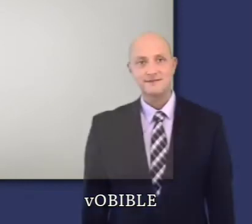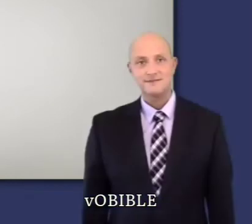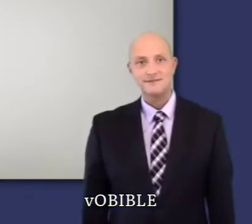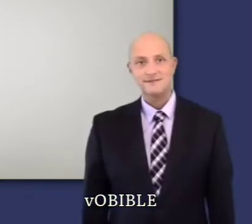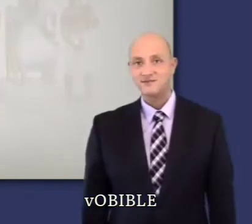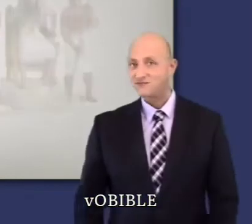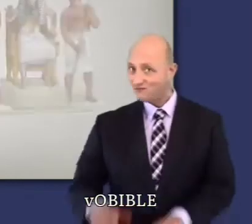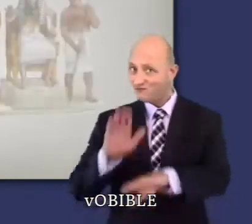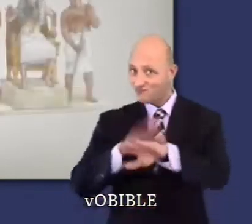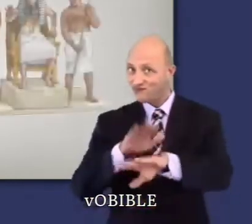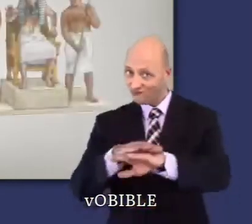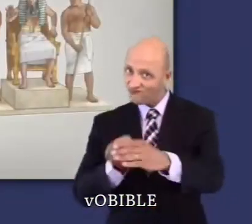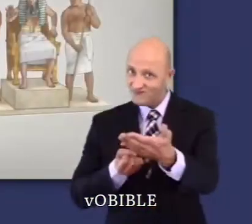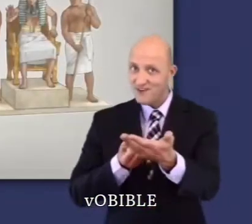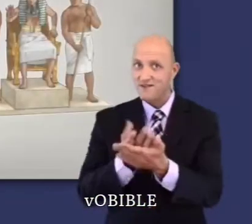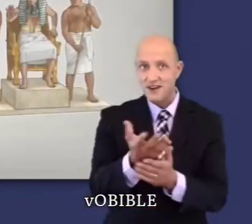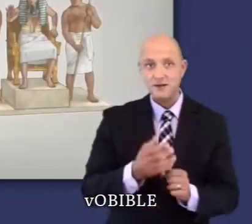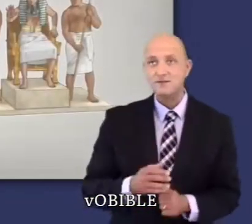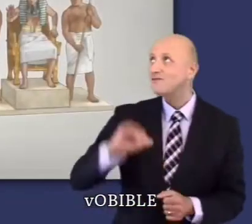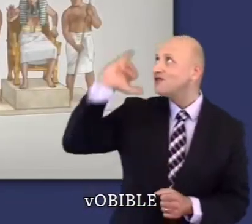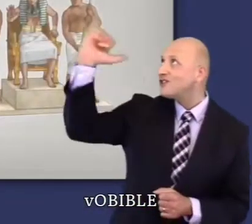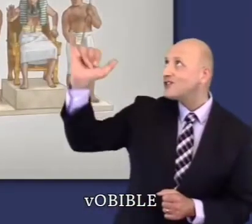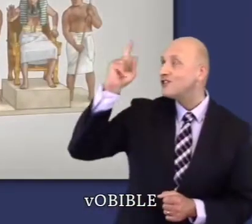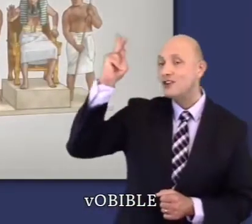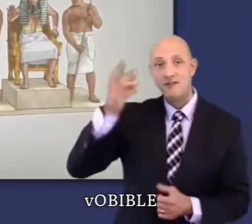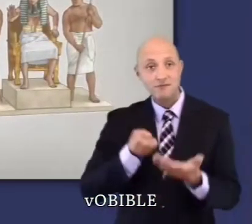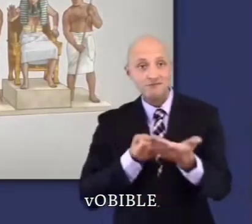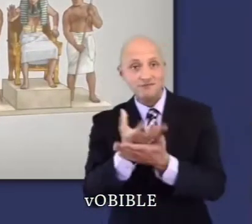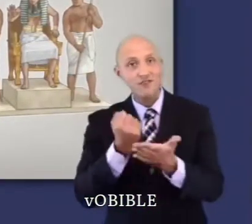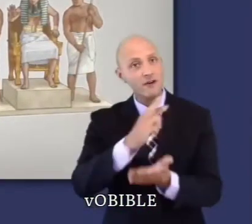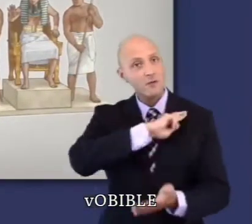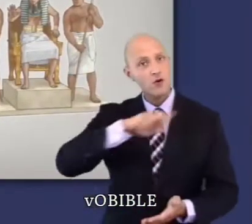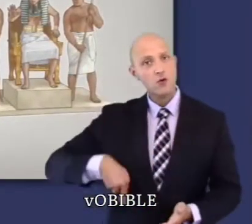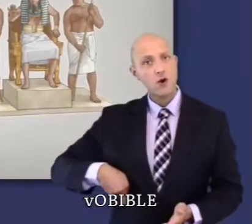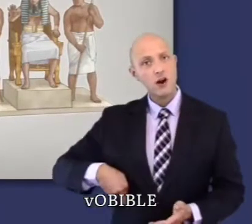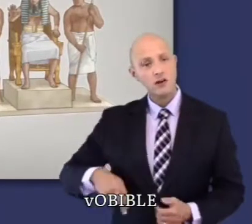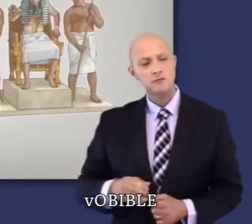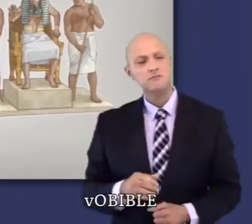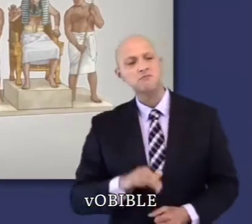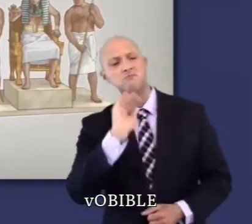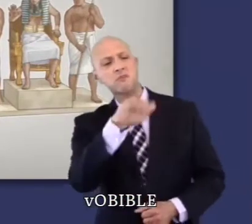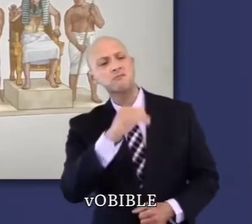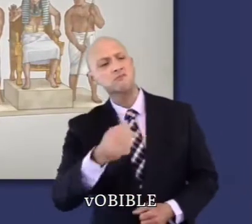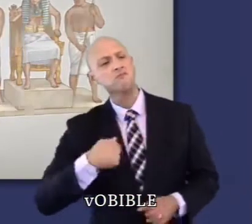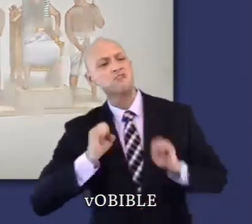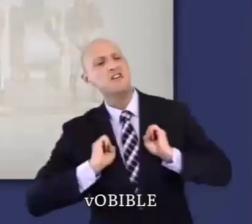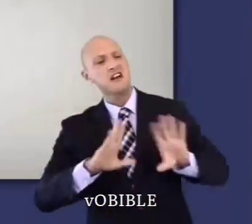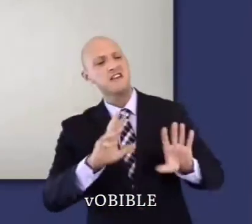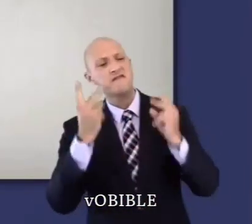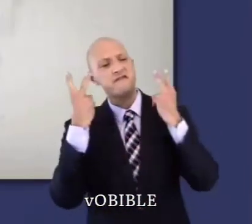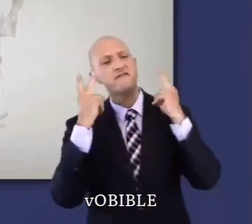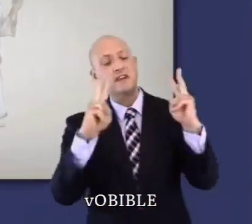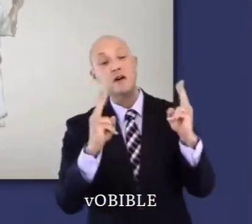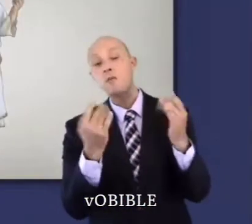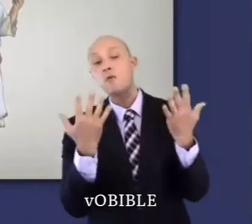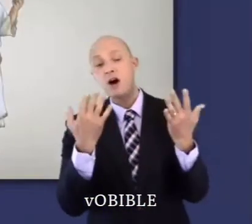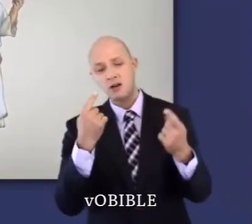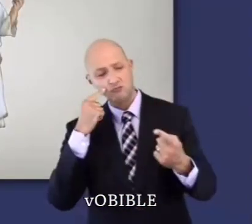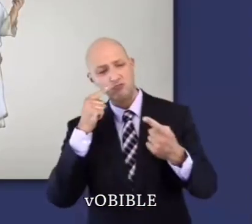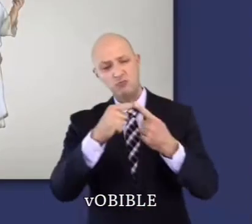Le saviez-vous ? Par l'intermédiaire de Moïse, Jéhovah a dit à Pharaon « Si je t'ai laissé en vie, c'est pour te montrer